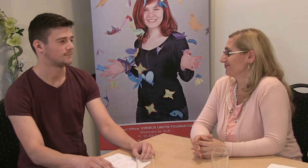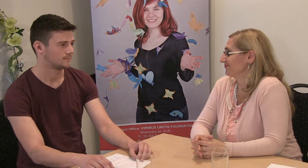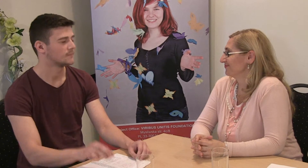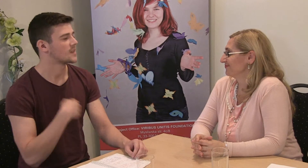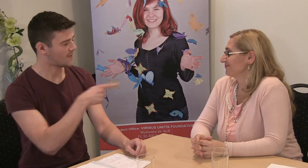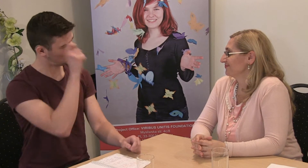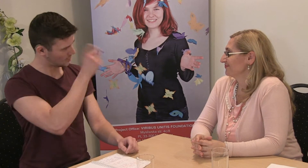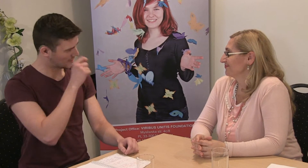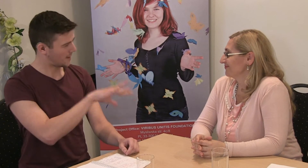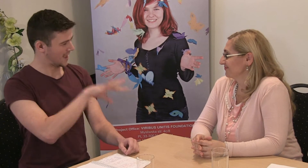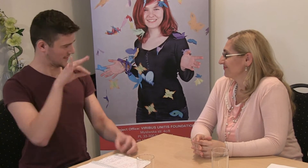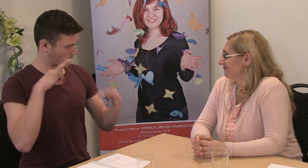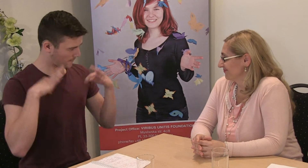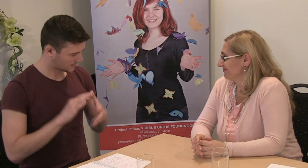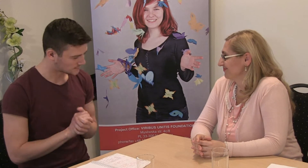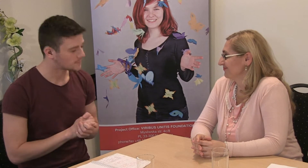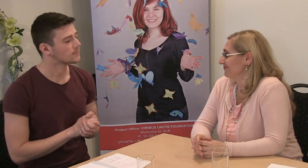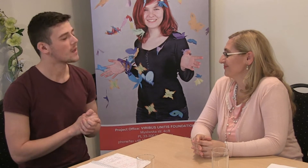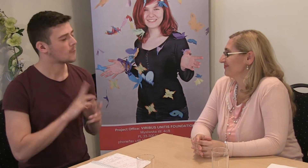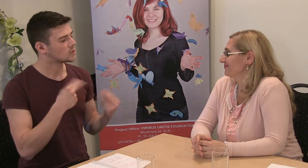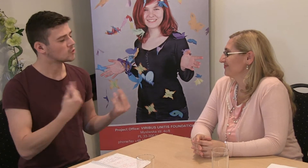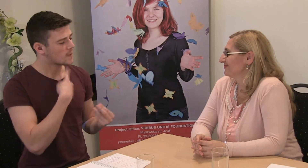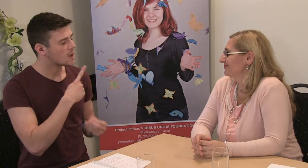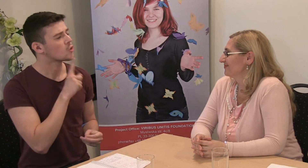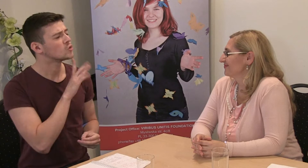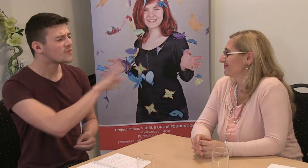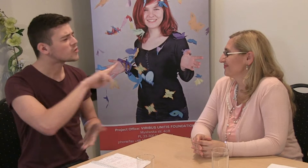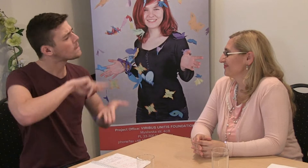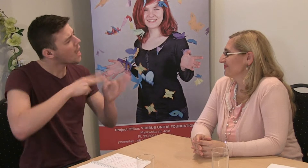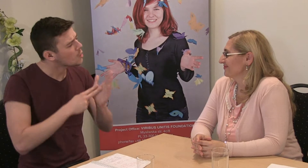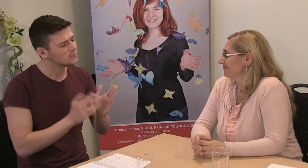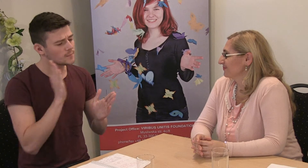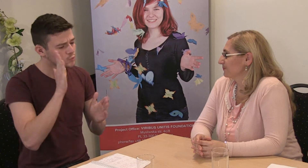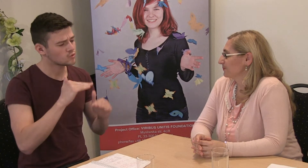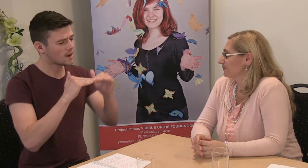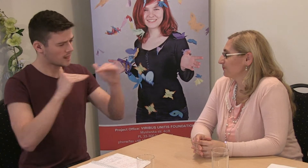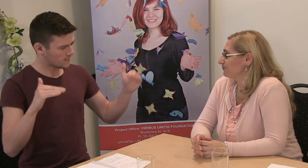muškarcem. Ja vam čestitam na izboru predsjednika. Možete nešto mi kažete koje su vaši planovi za